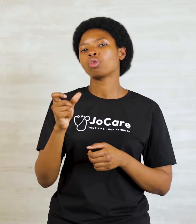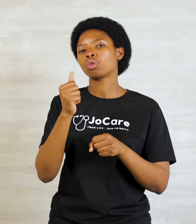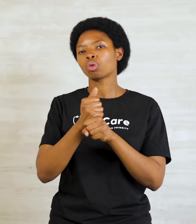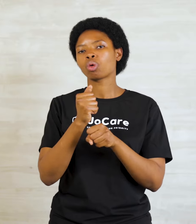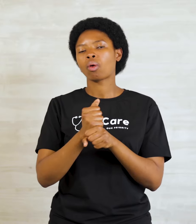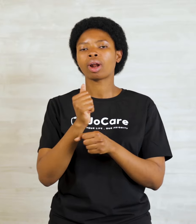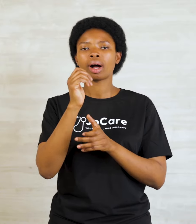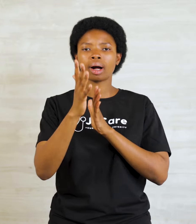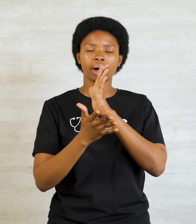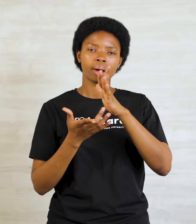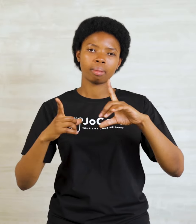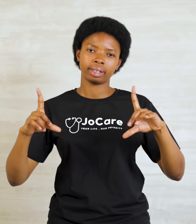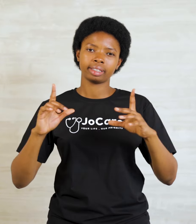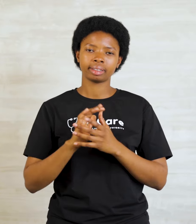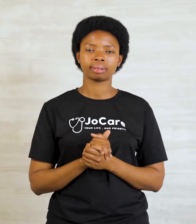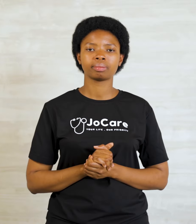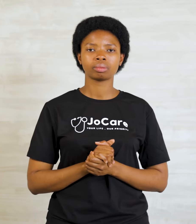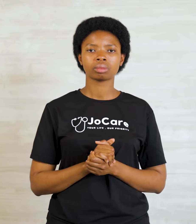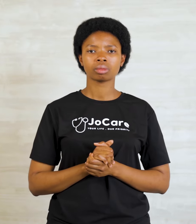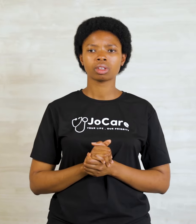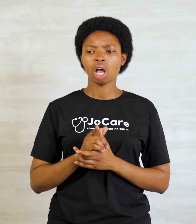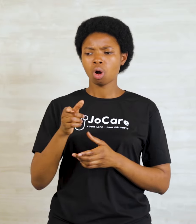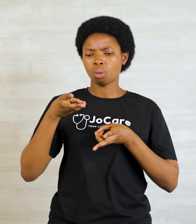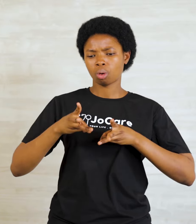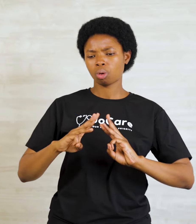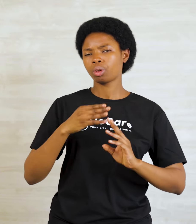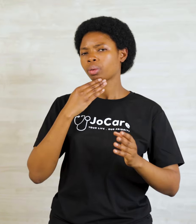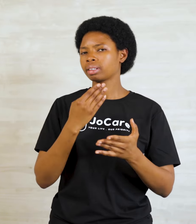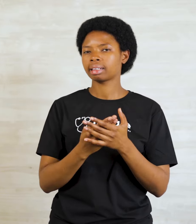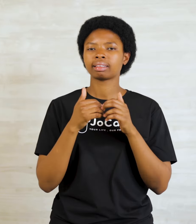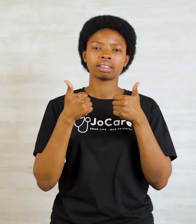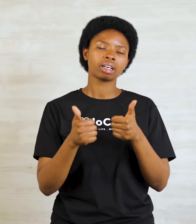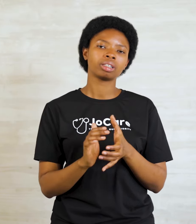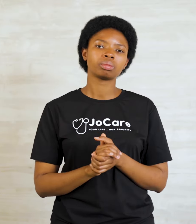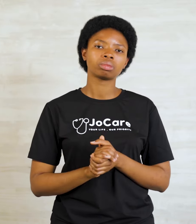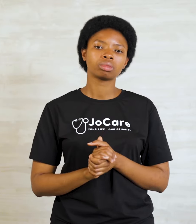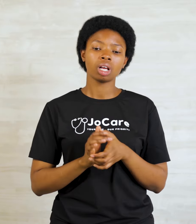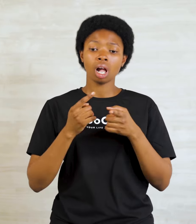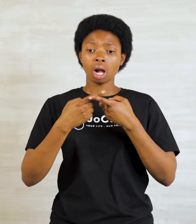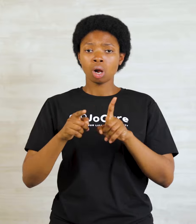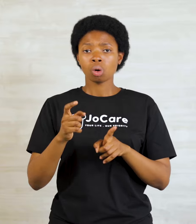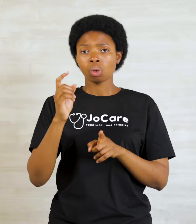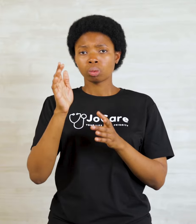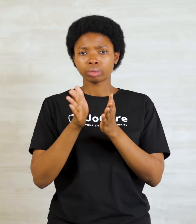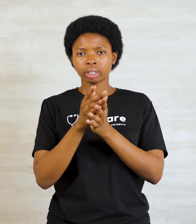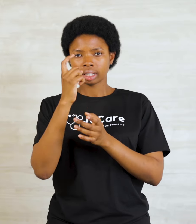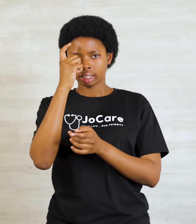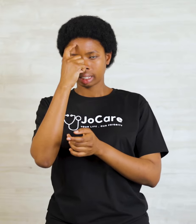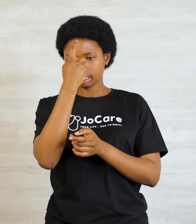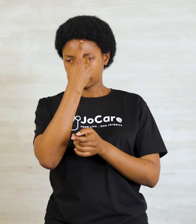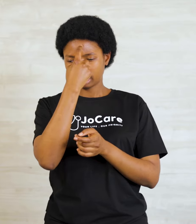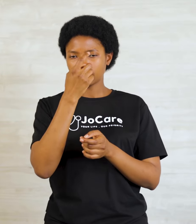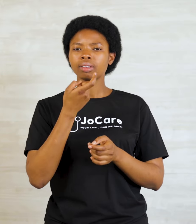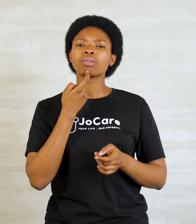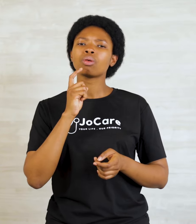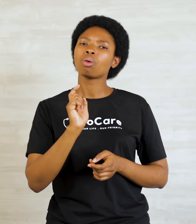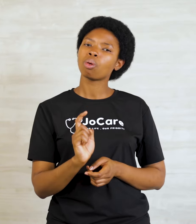Yes. Tutarinze tujya muri leta, ariko na leta igomba kongera navuga